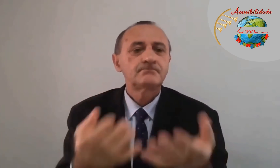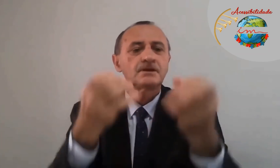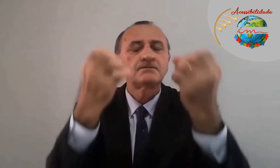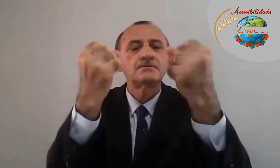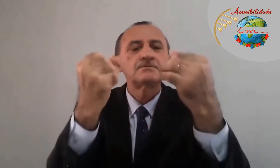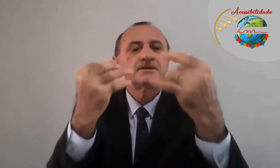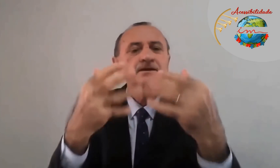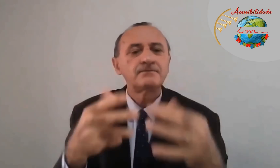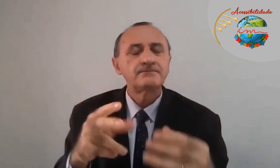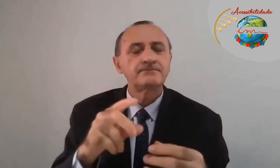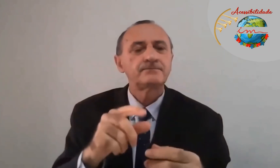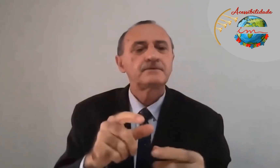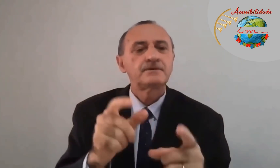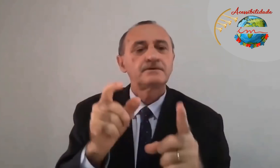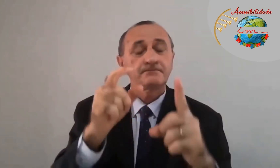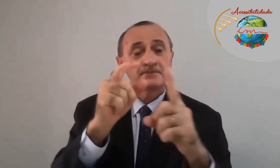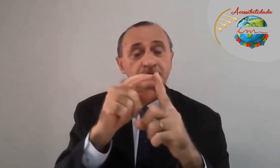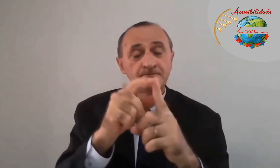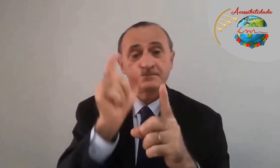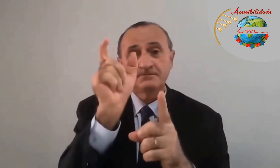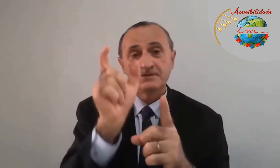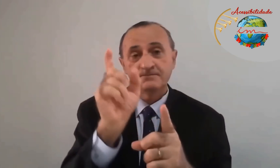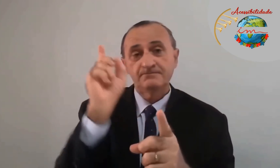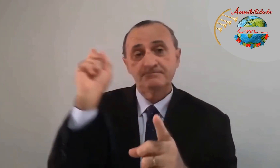O que isso quer nos dizer? Veja essa palavra.